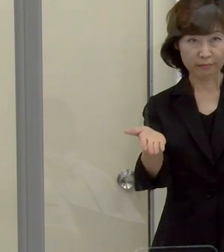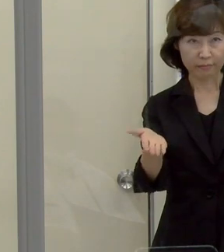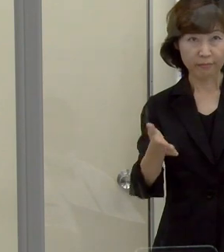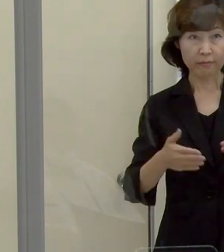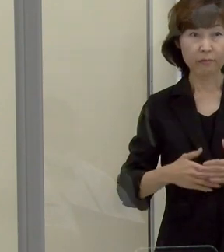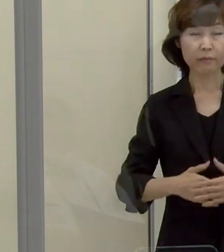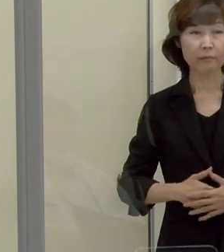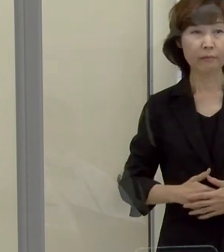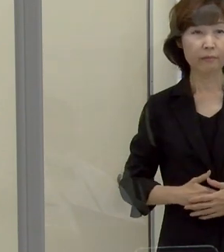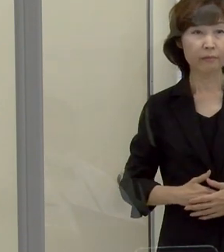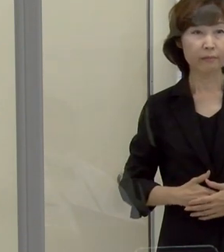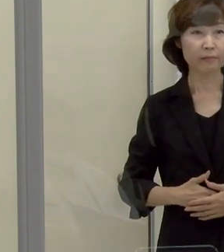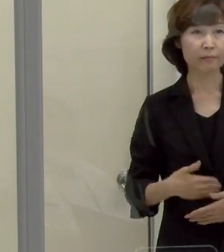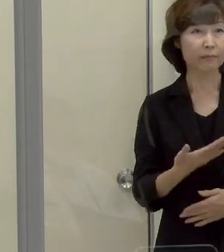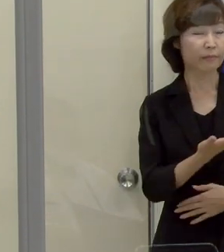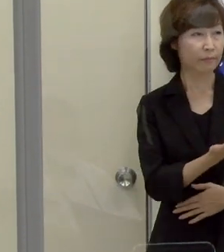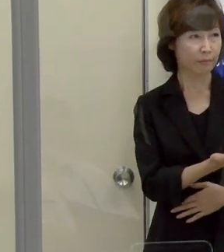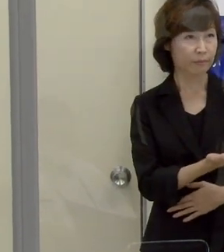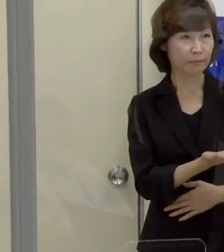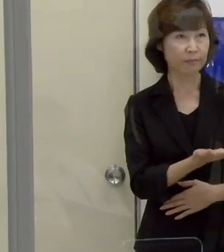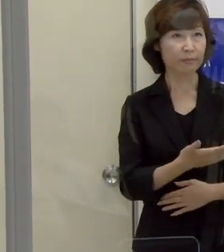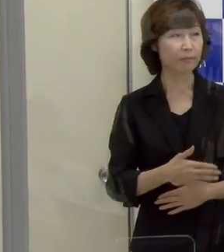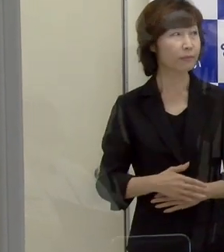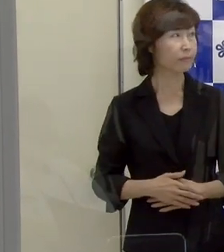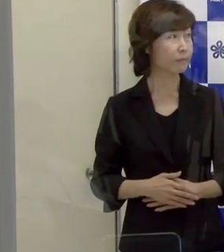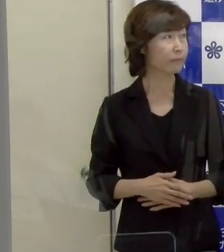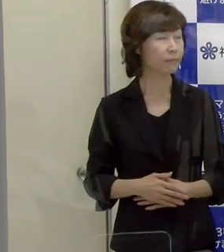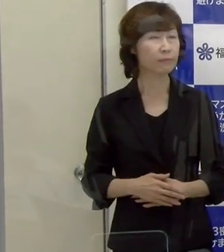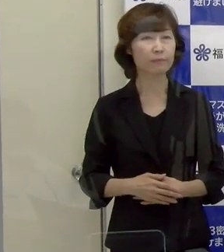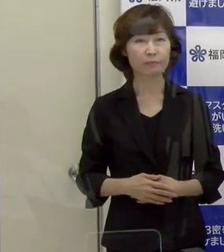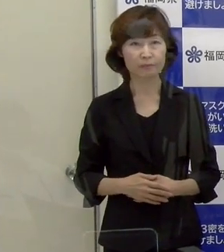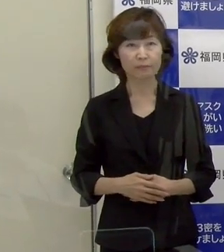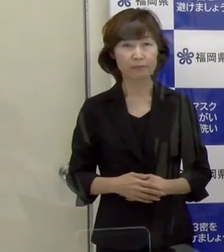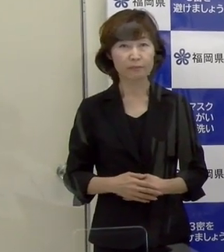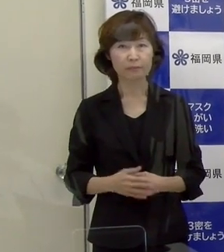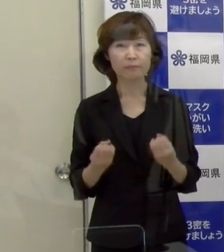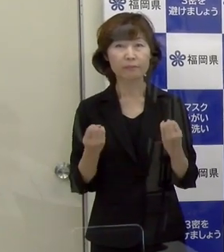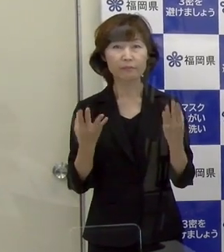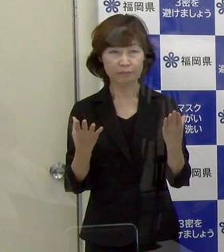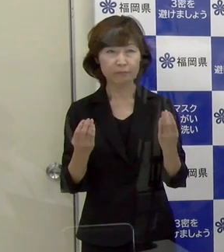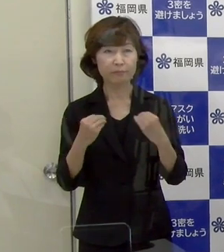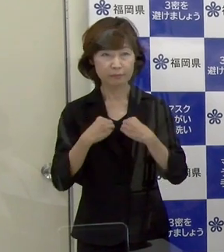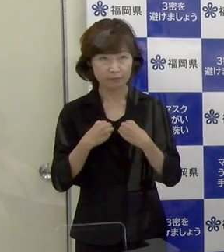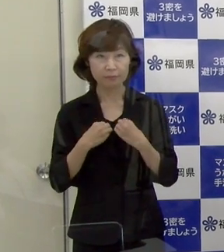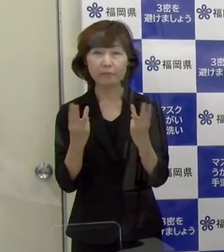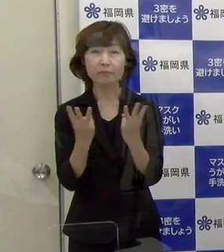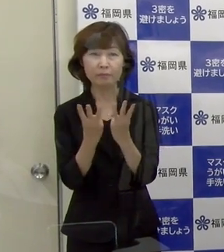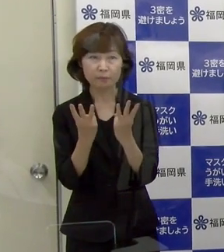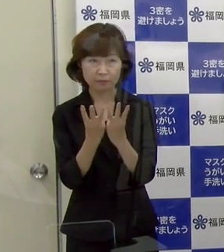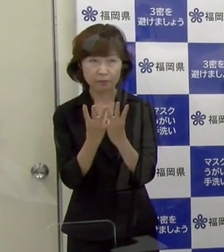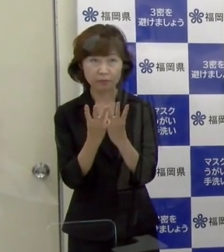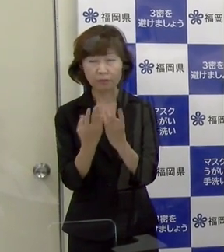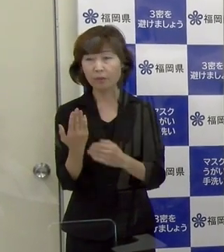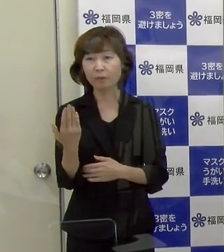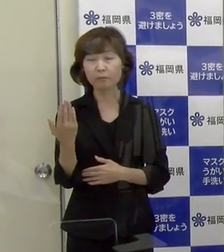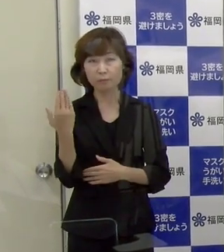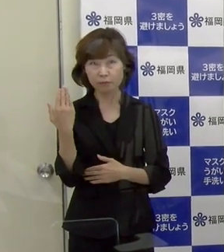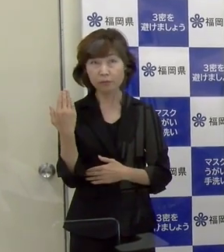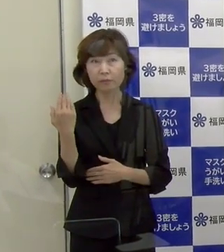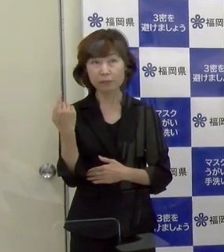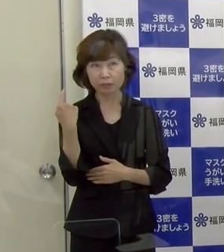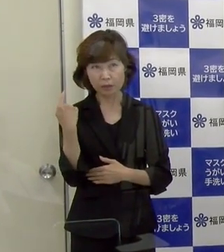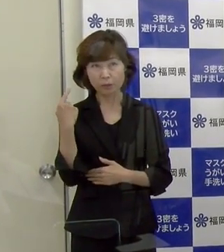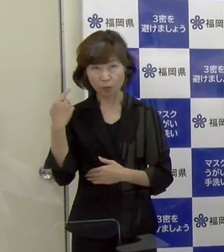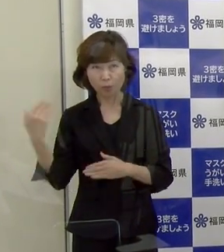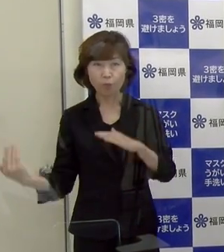ますこちらのグラスでございますが新規陽性者数これは昨日過去